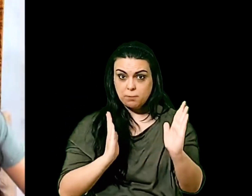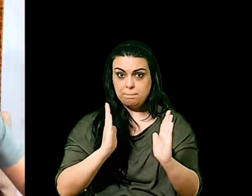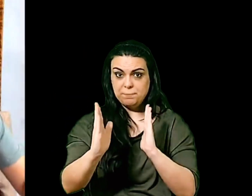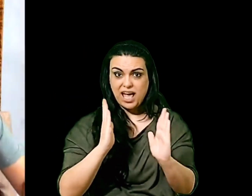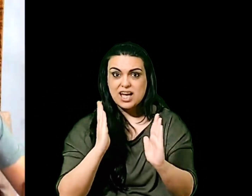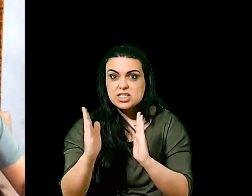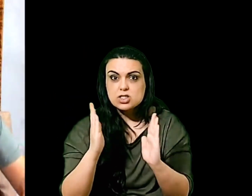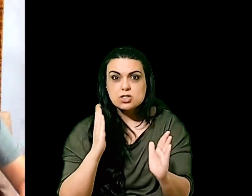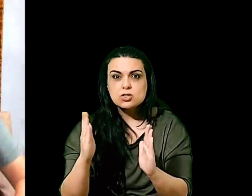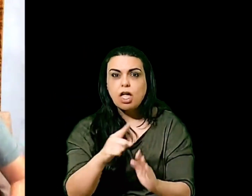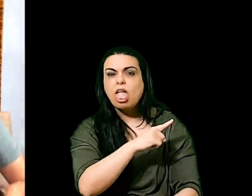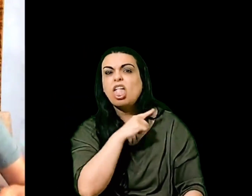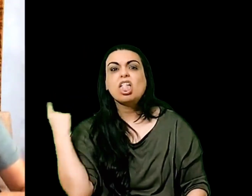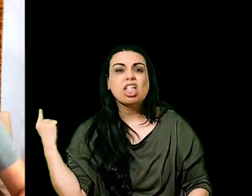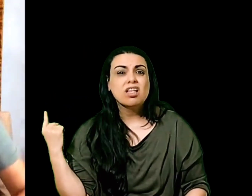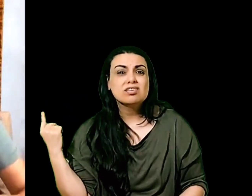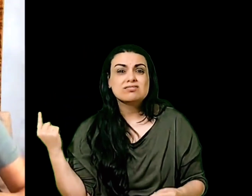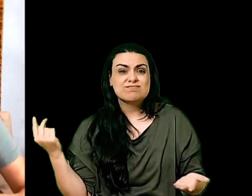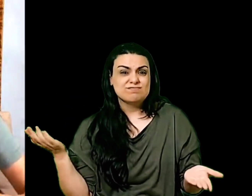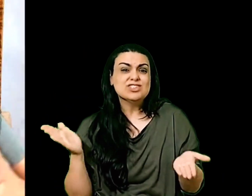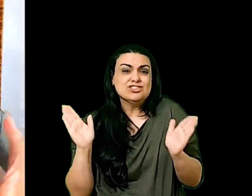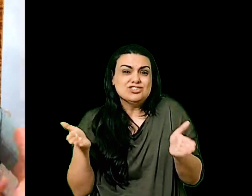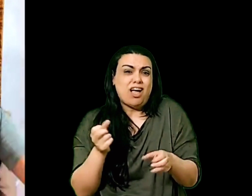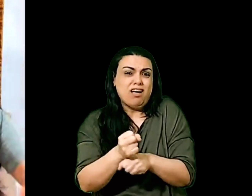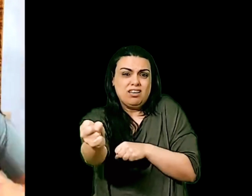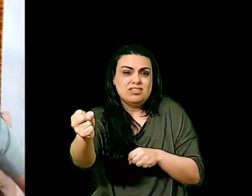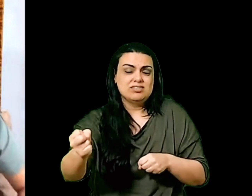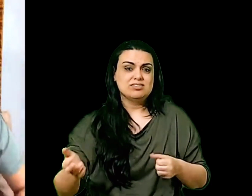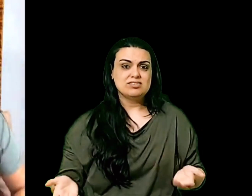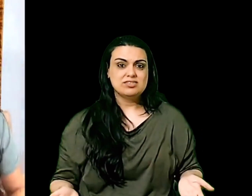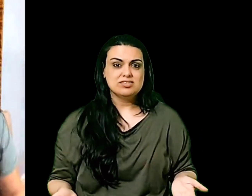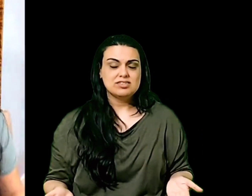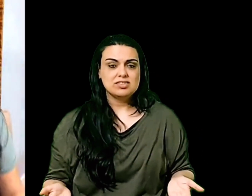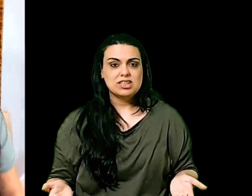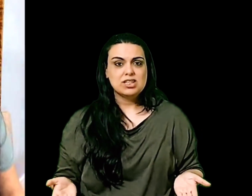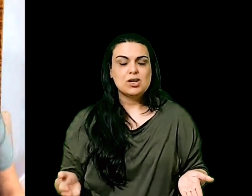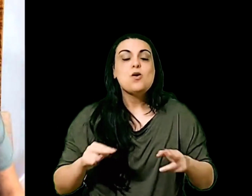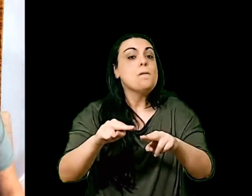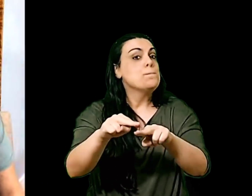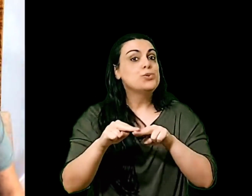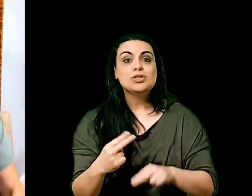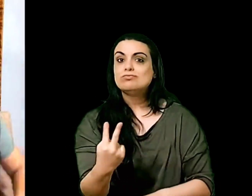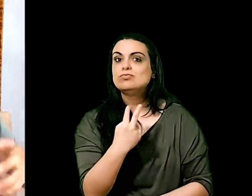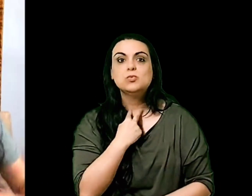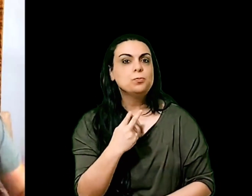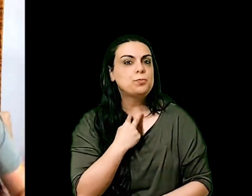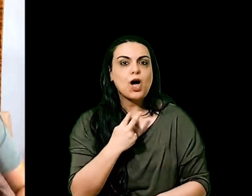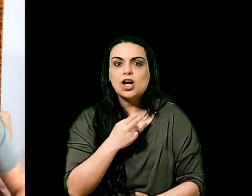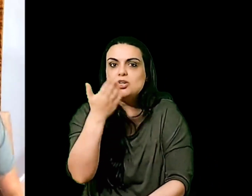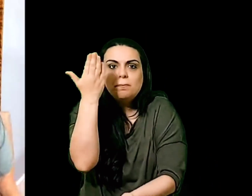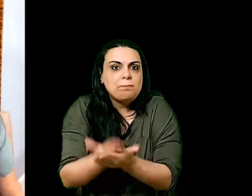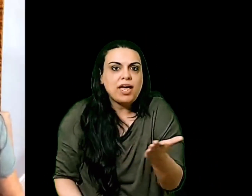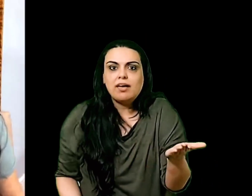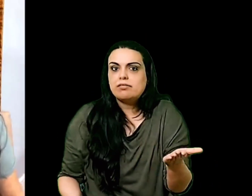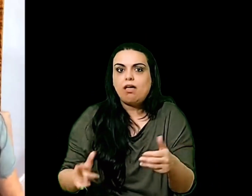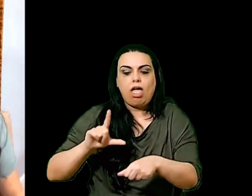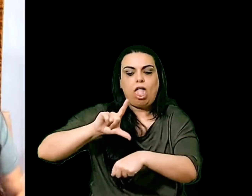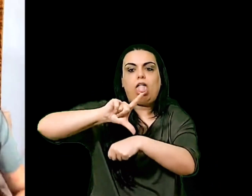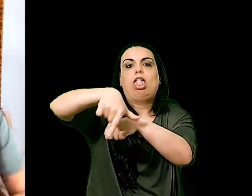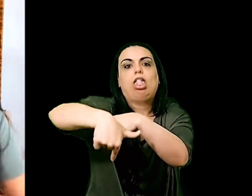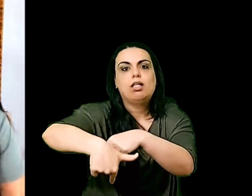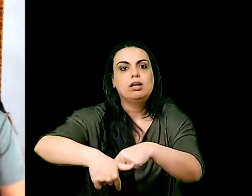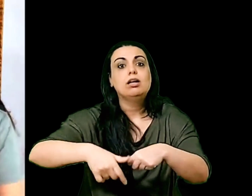Se perde o prazo, perde a validade. Por isso não podia perder o